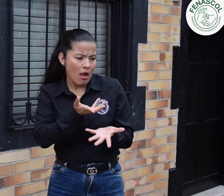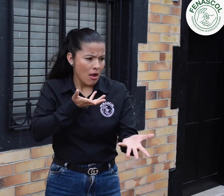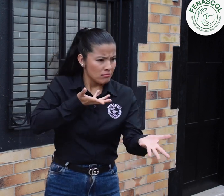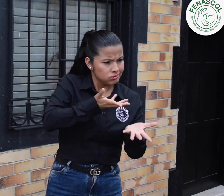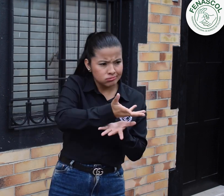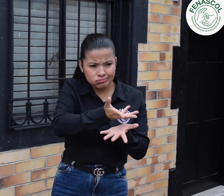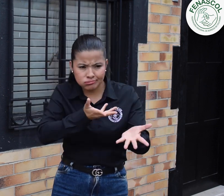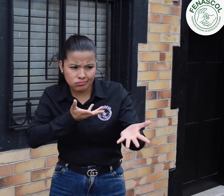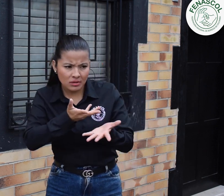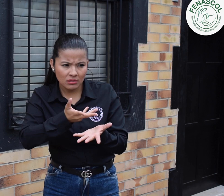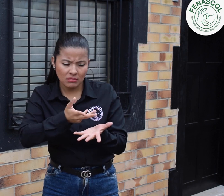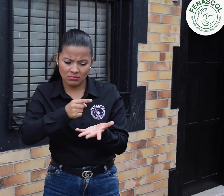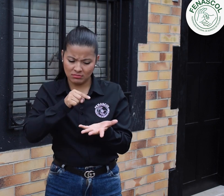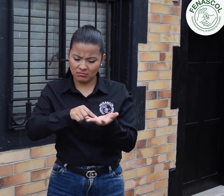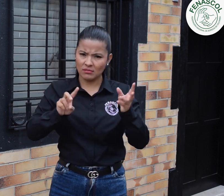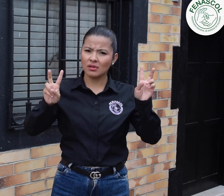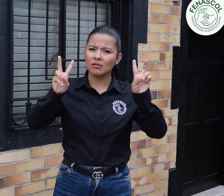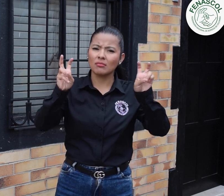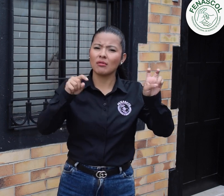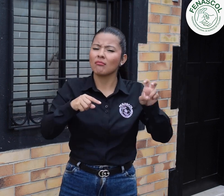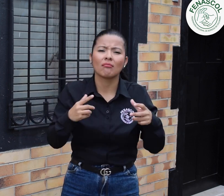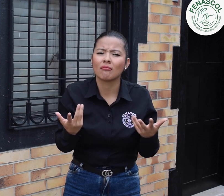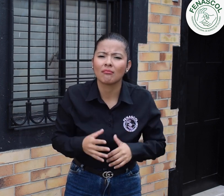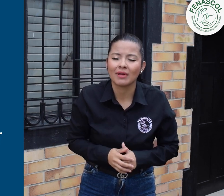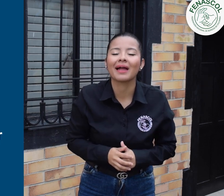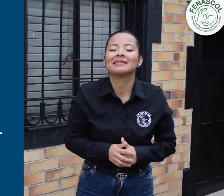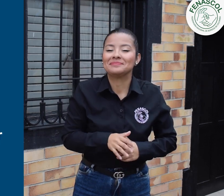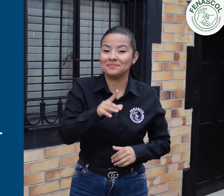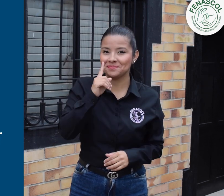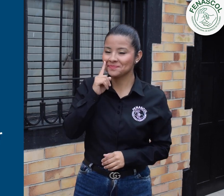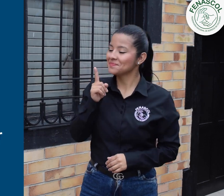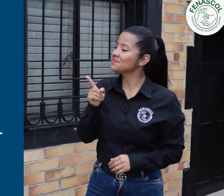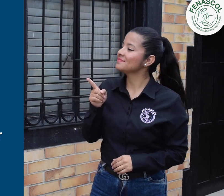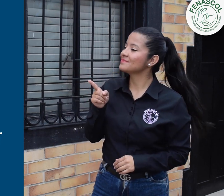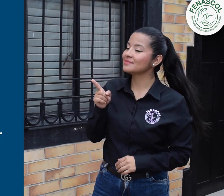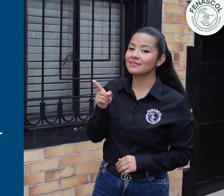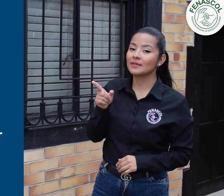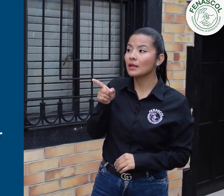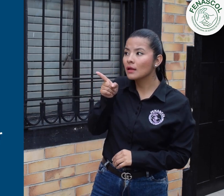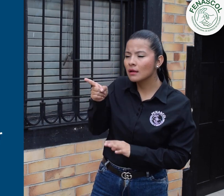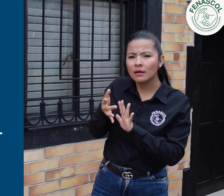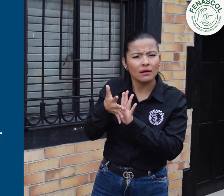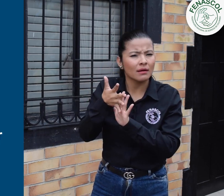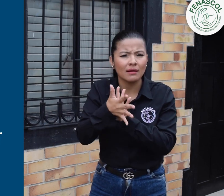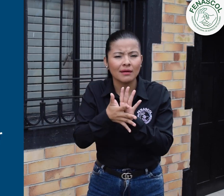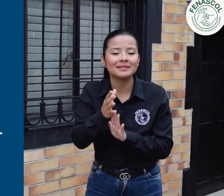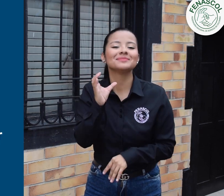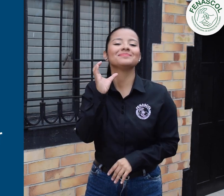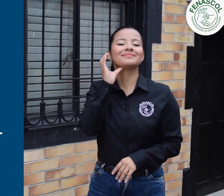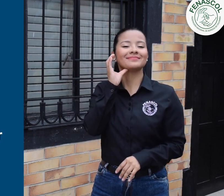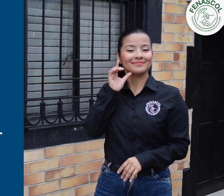Ávila por la exposición temporal Claudia andujar y la lucha